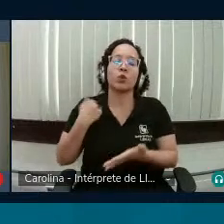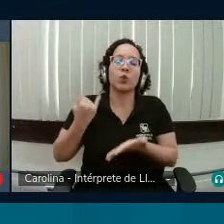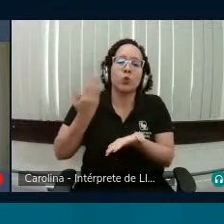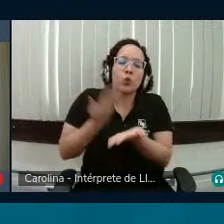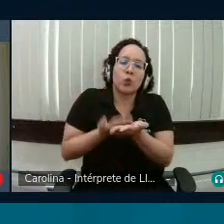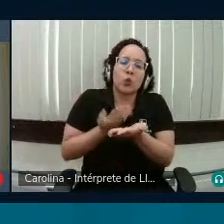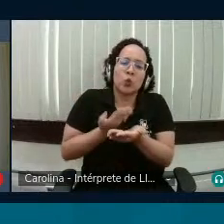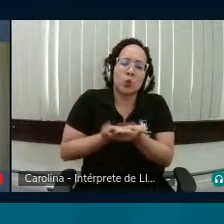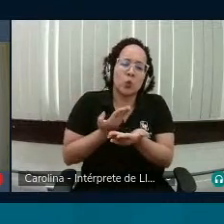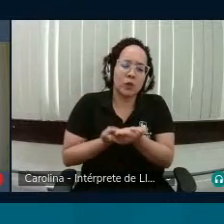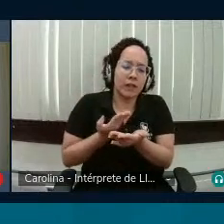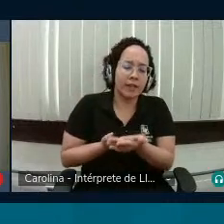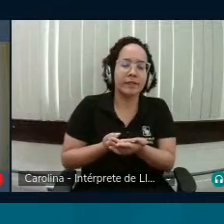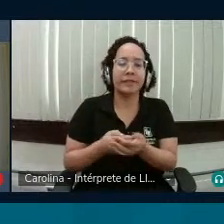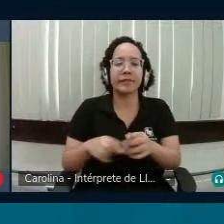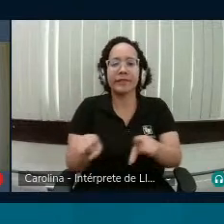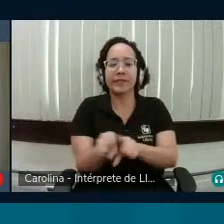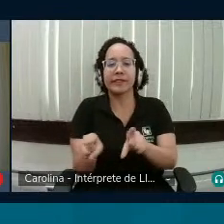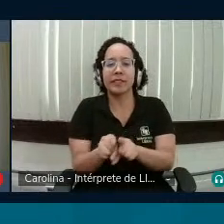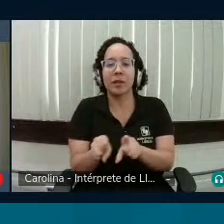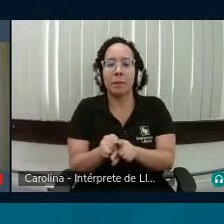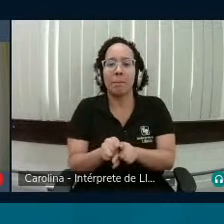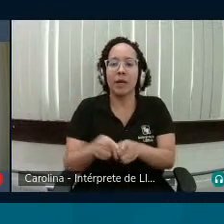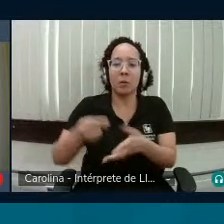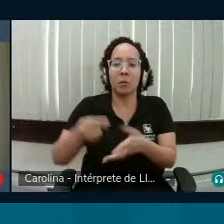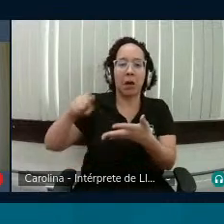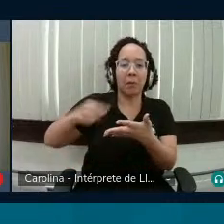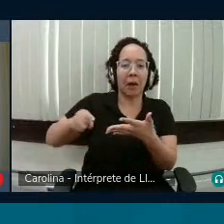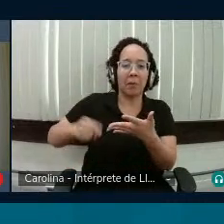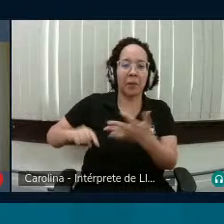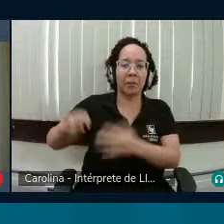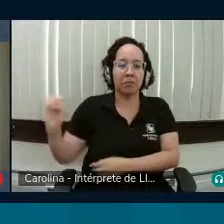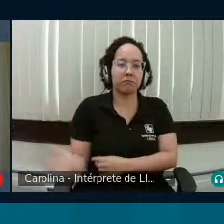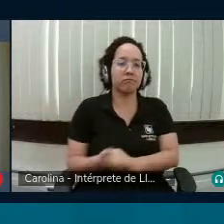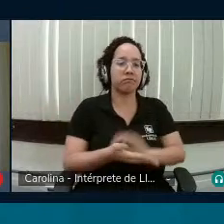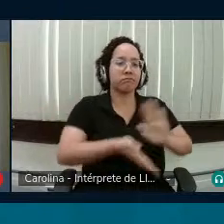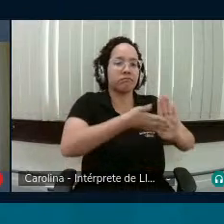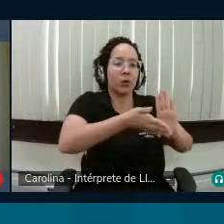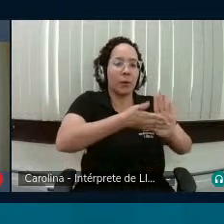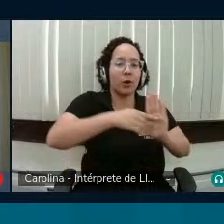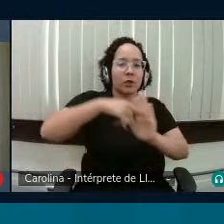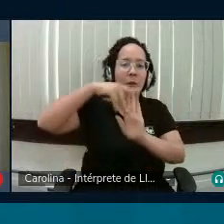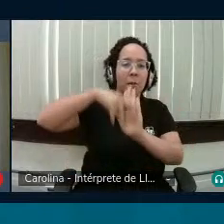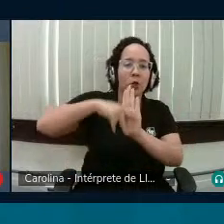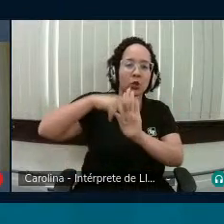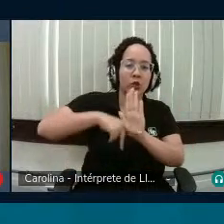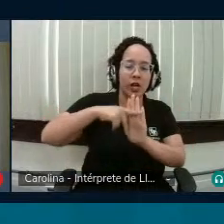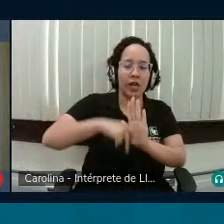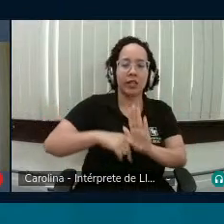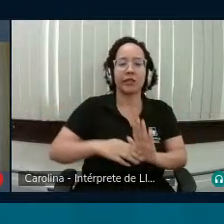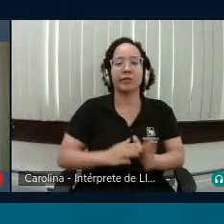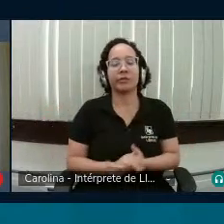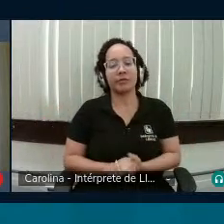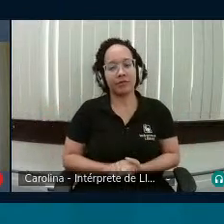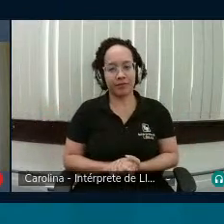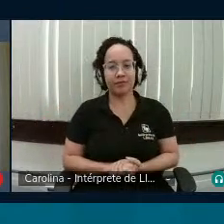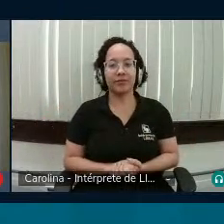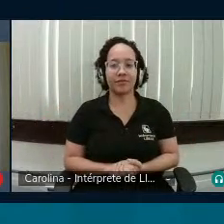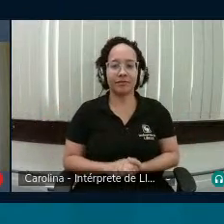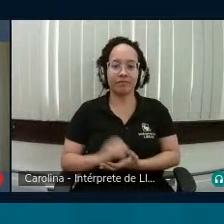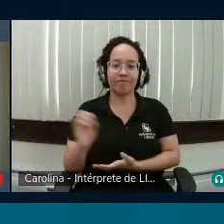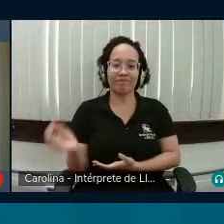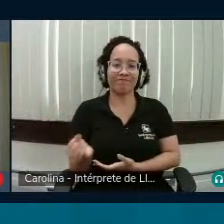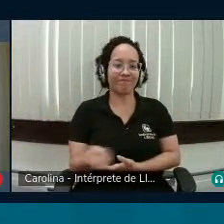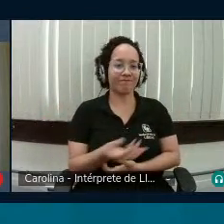para trazer, né, coisas inovadoras, propostas, projetos, né, enfim, inovadoras para a